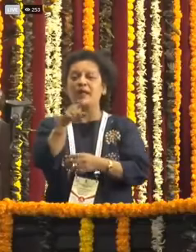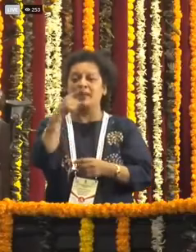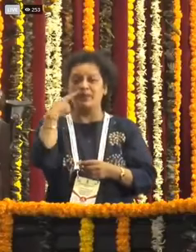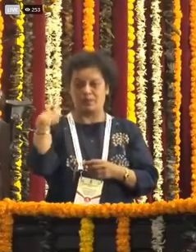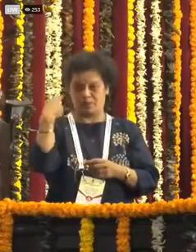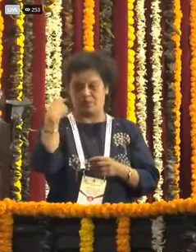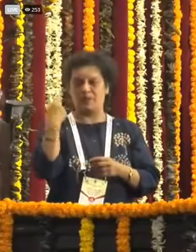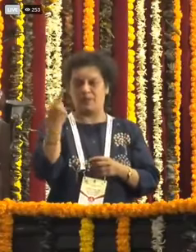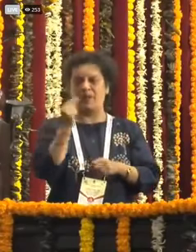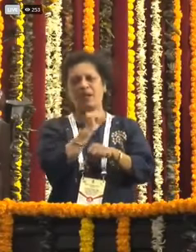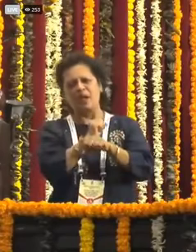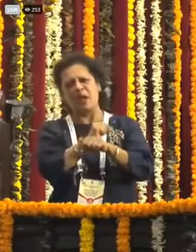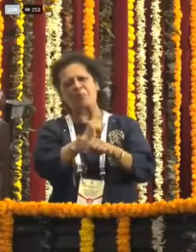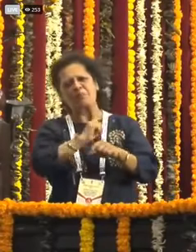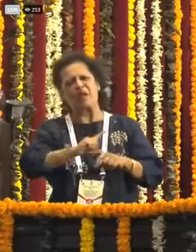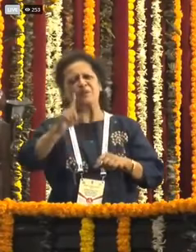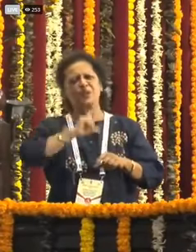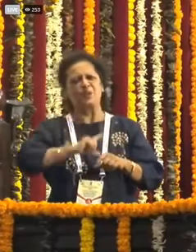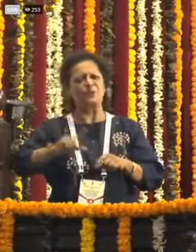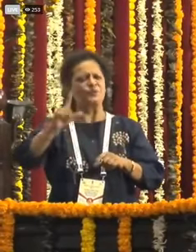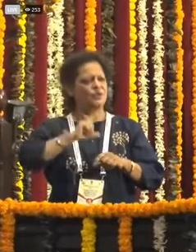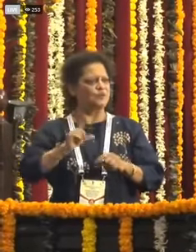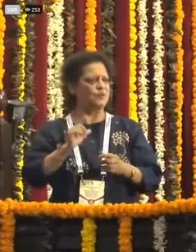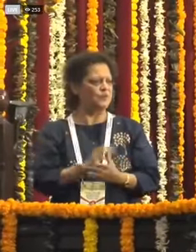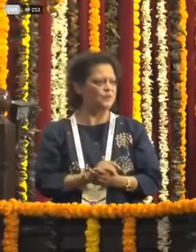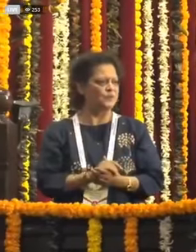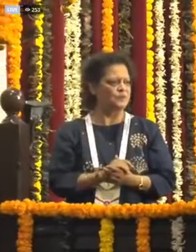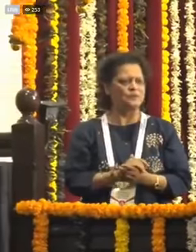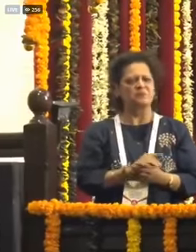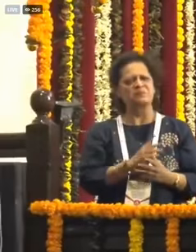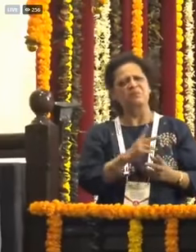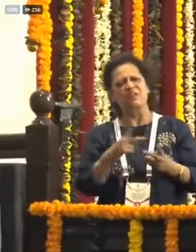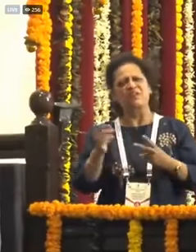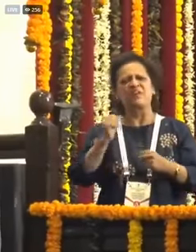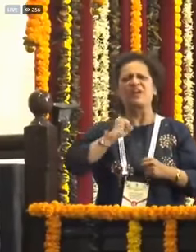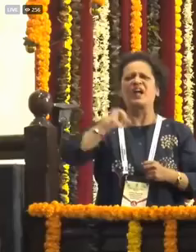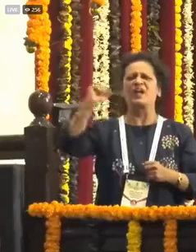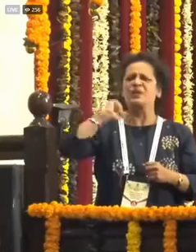भगिनीसाठी काम करतात अहोरात्र अनेक आंदोलन केले